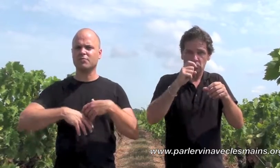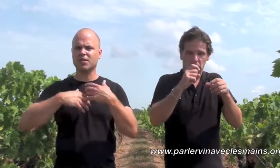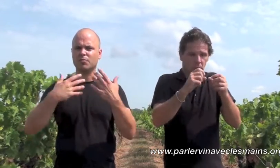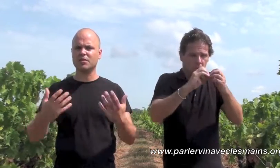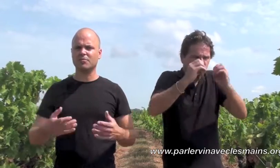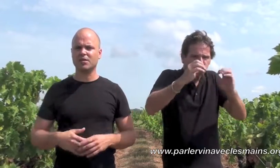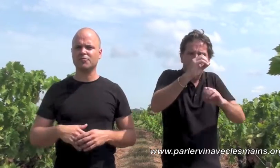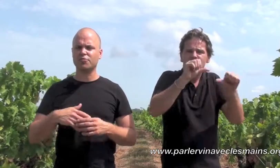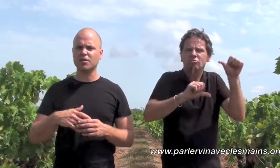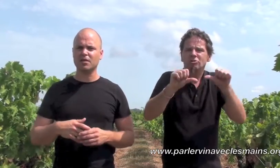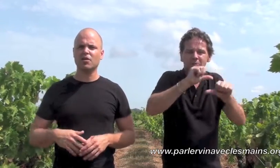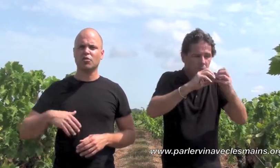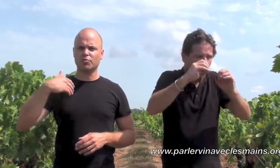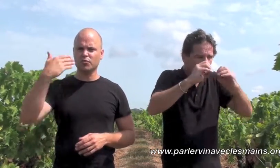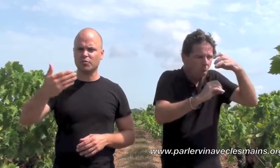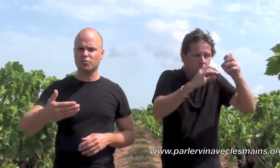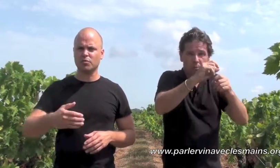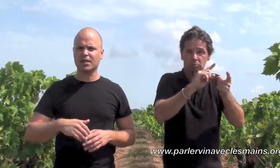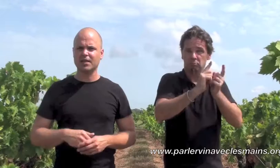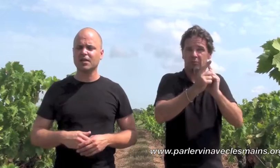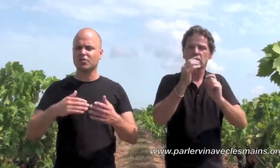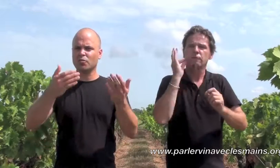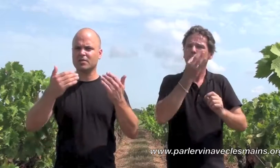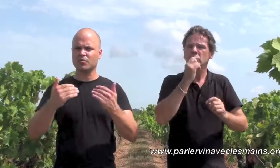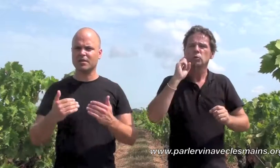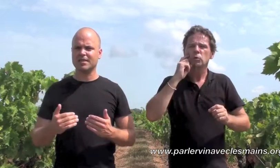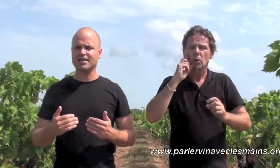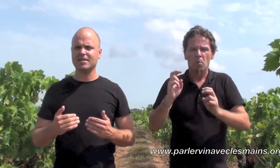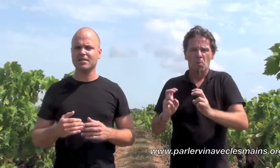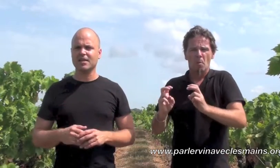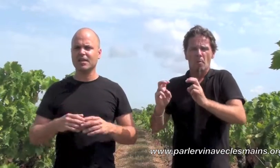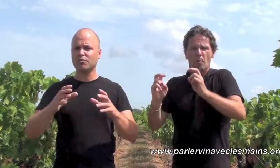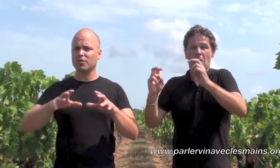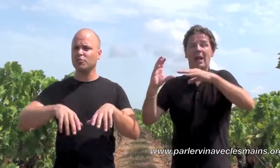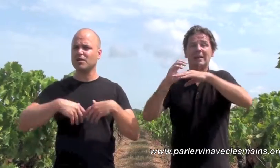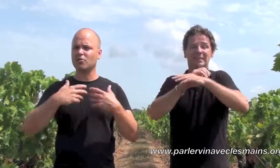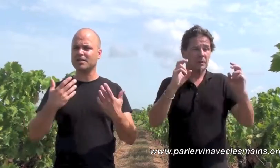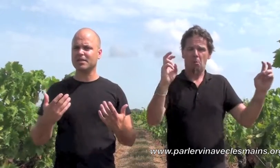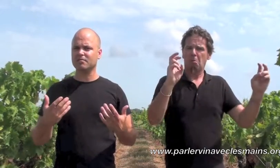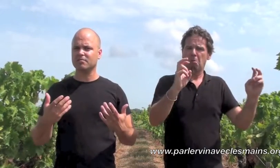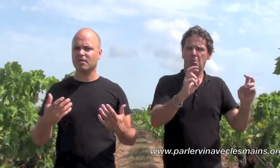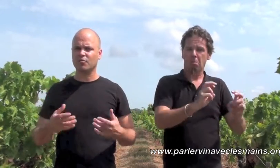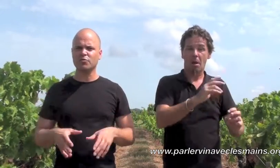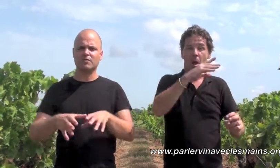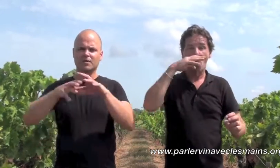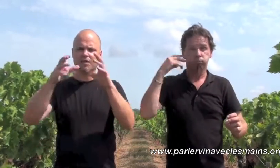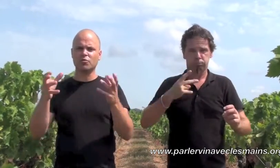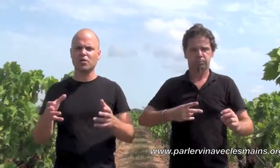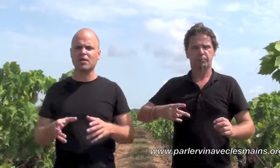devenir petit à petit un fruit de plus en plus sucré, de moins en moins acide et de plus en plus aromatique. Plus avec de la couleur, avec